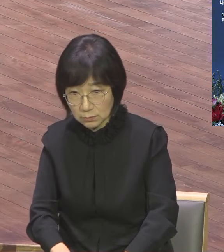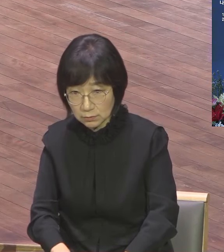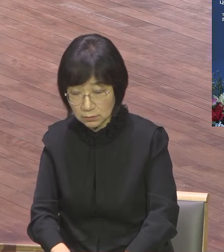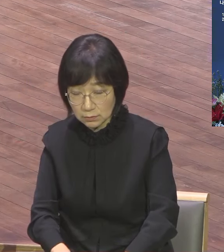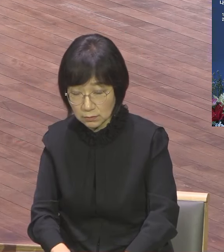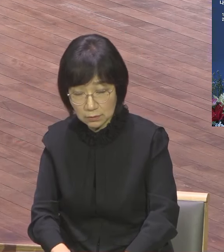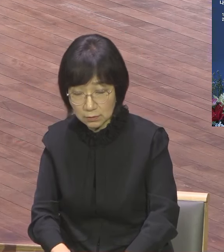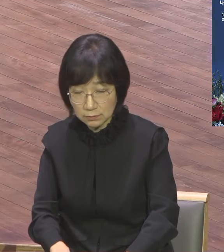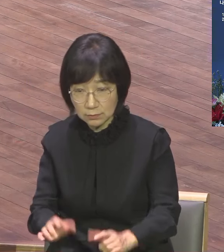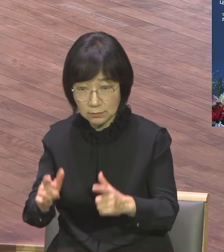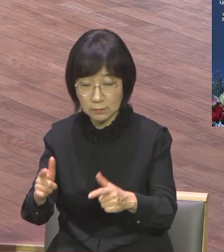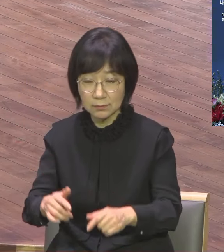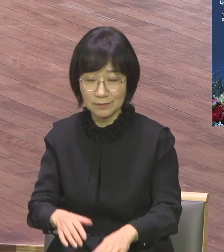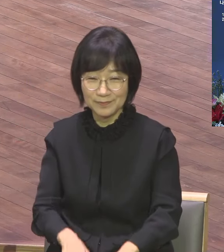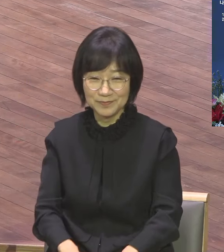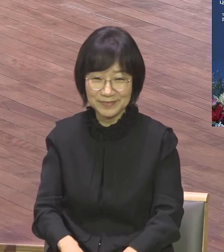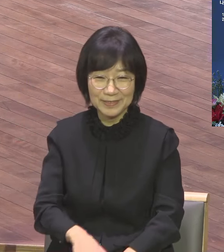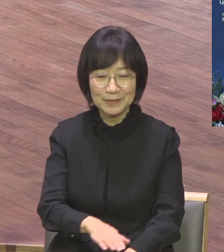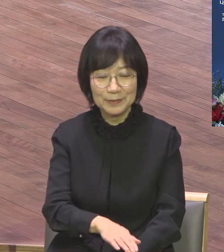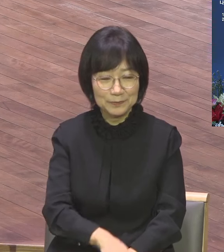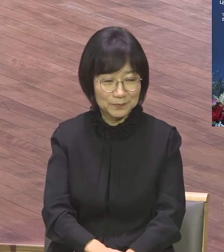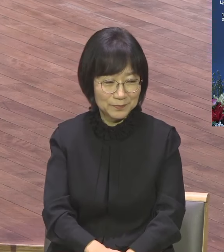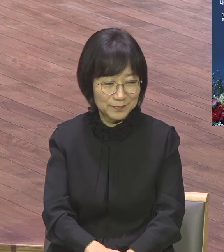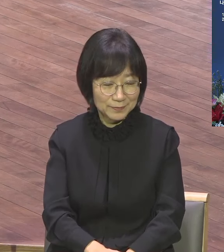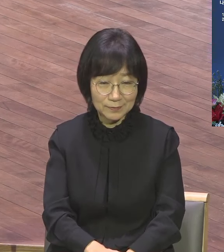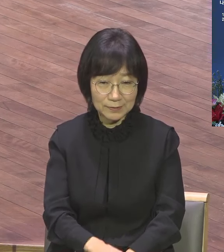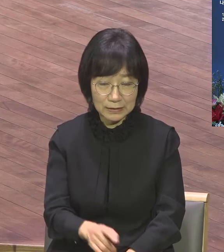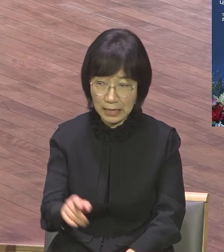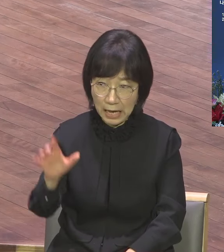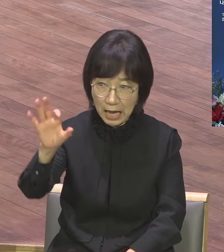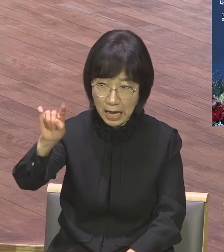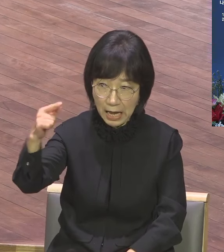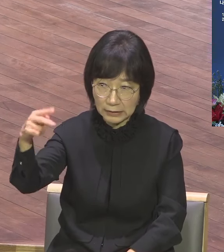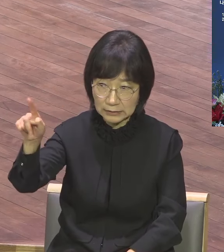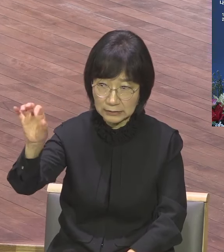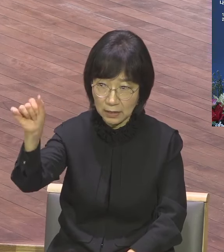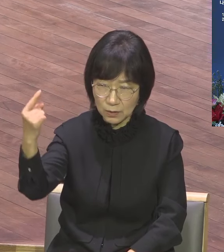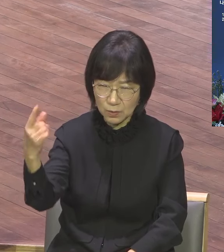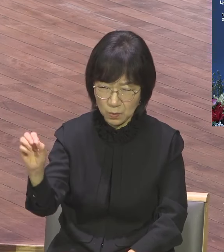거예요. 여러분 다르잖아요. 여러분 저거 이단인데 알잖아요.